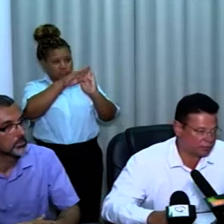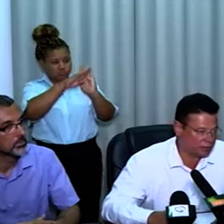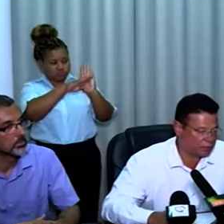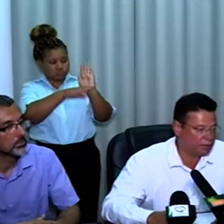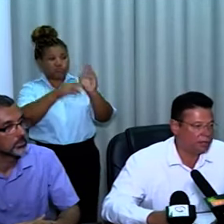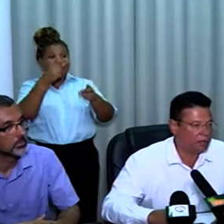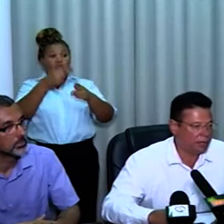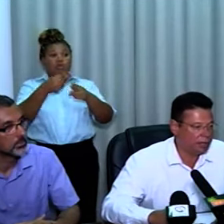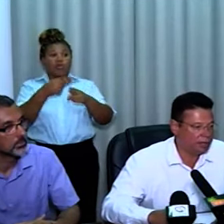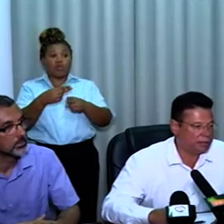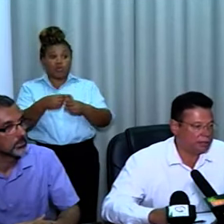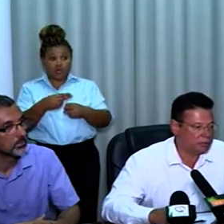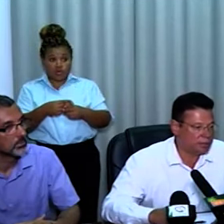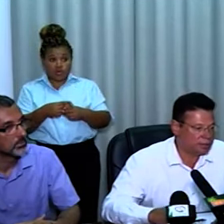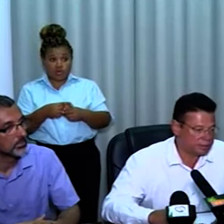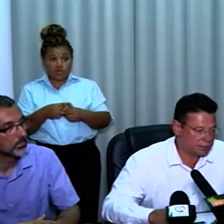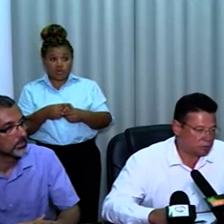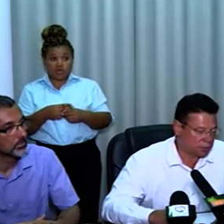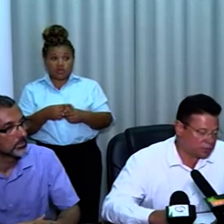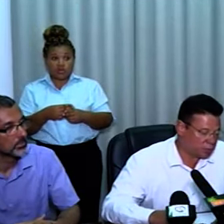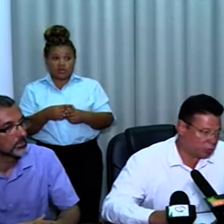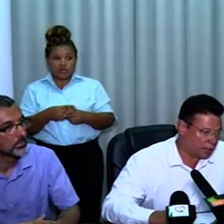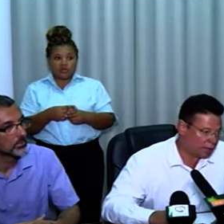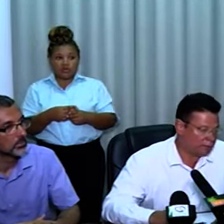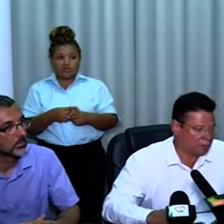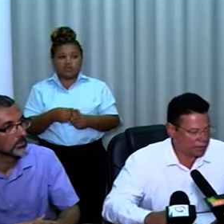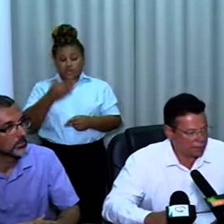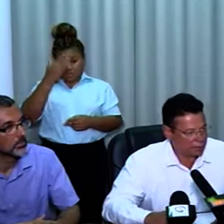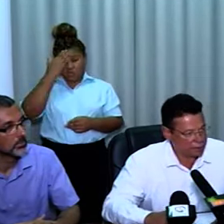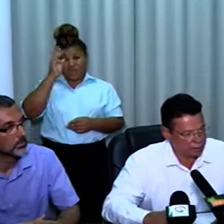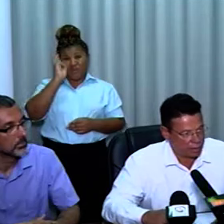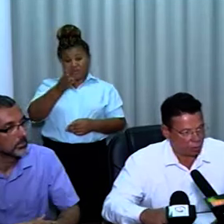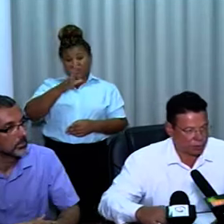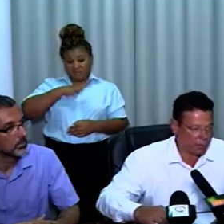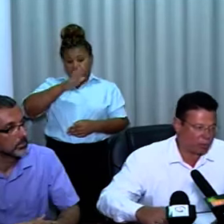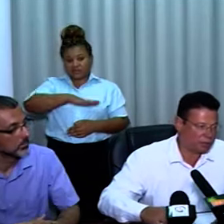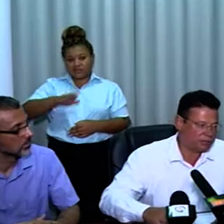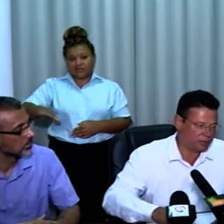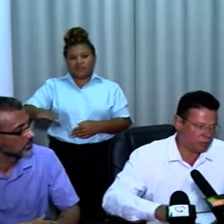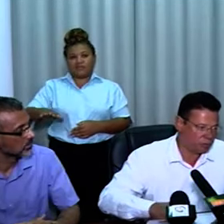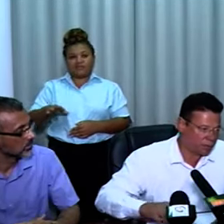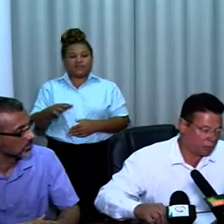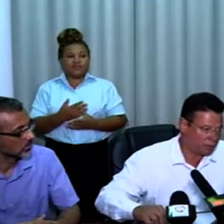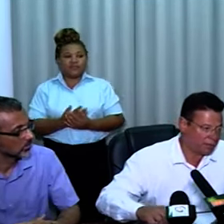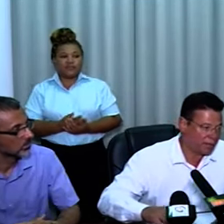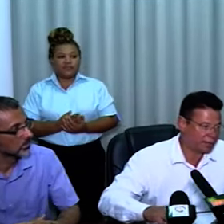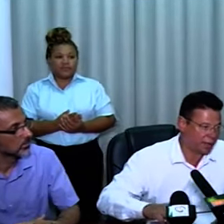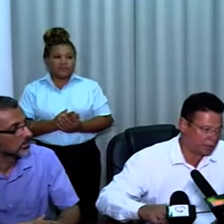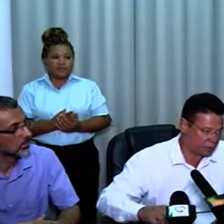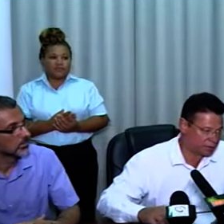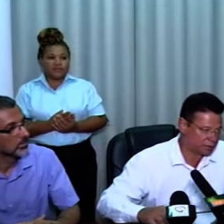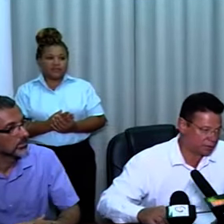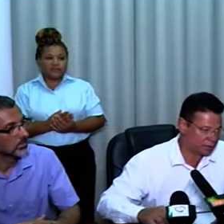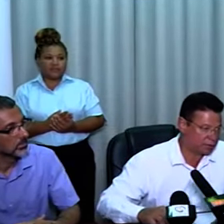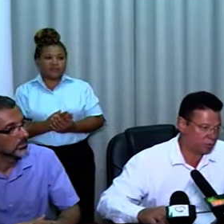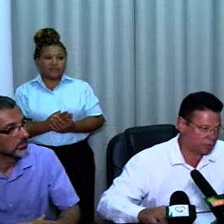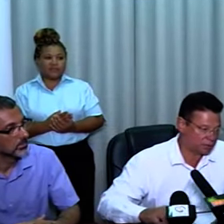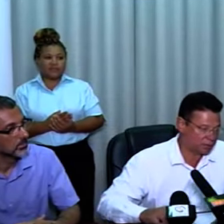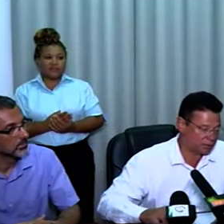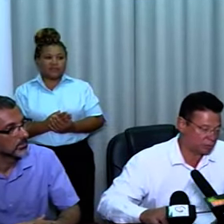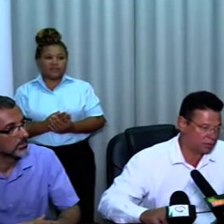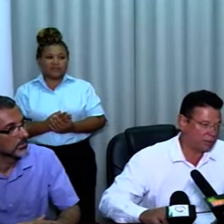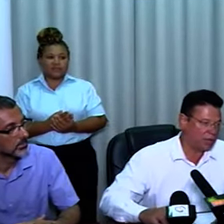nos enfants. Et tout ça, c'est un petit monde qui gagne. À cause, premier, on a différents rings. On a un monde qui est à high risk, qui est